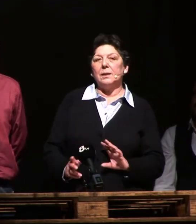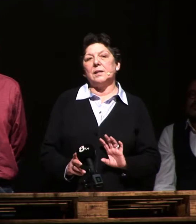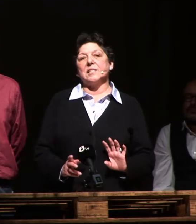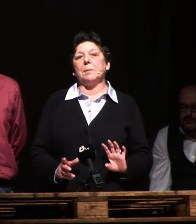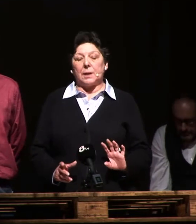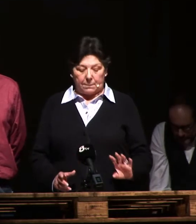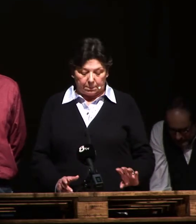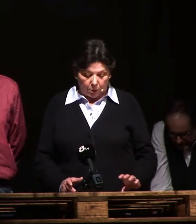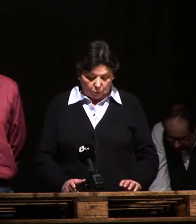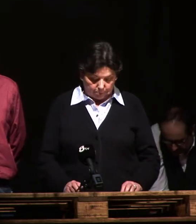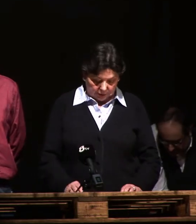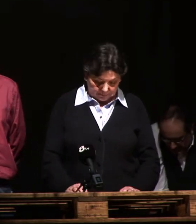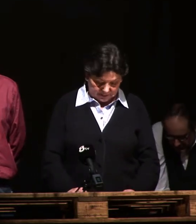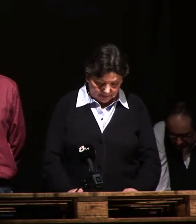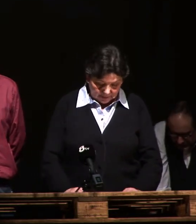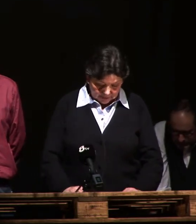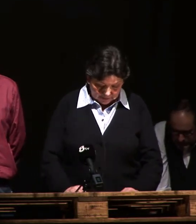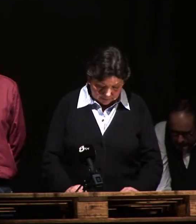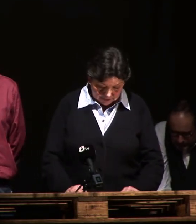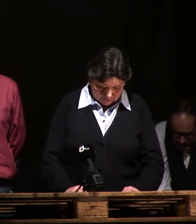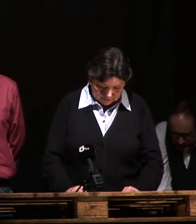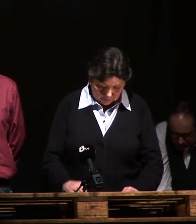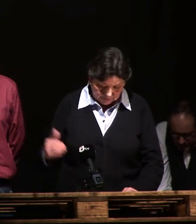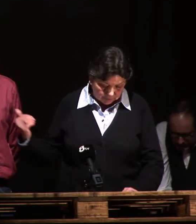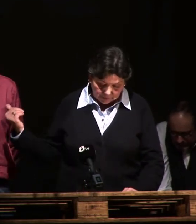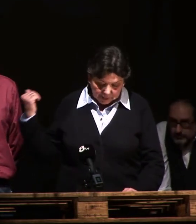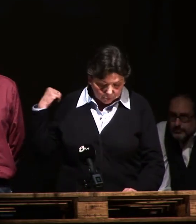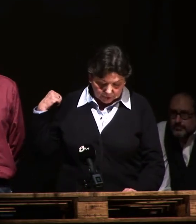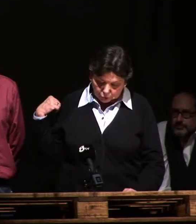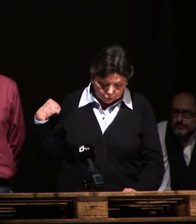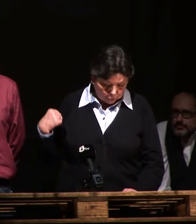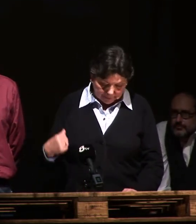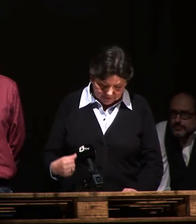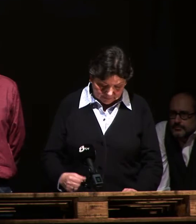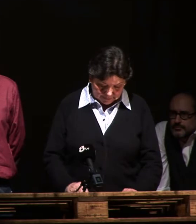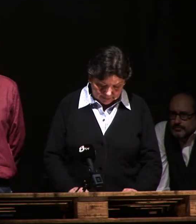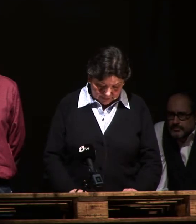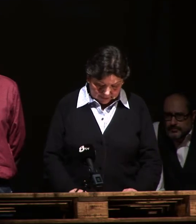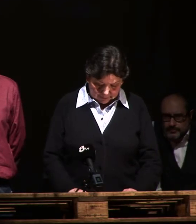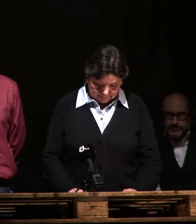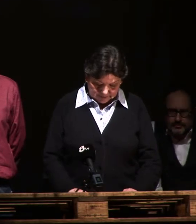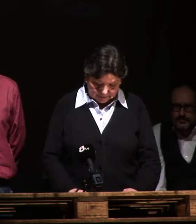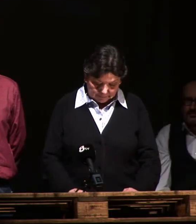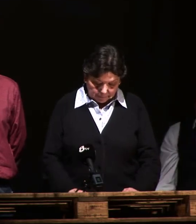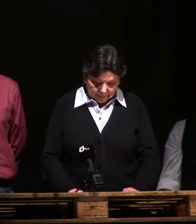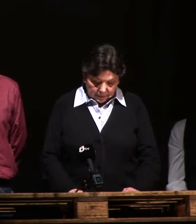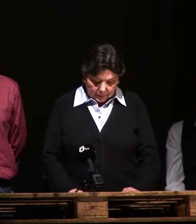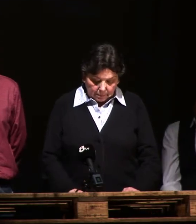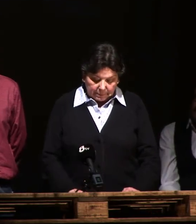que estaven amb el millor que podíem estar. Sabem que és mentida, ho ha dit el Vidal, ho ha dit tots els companys que m'han